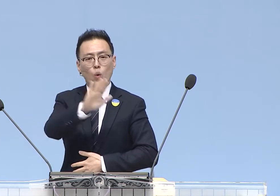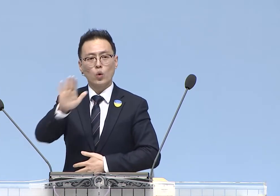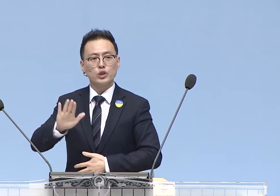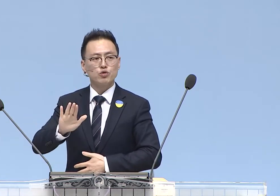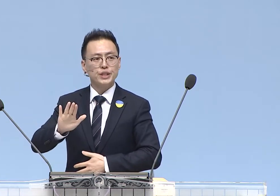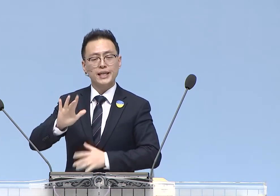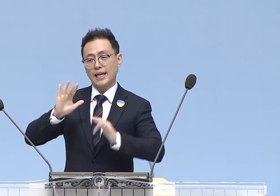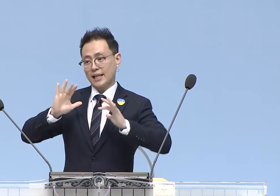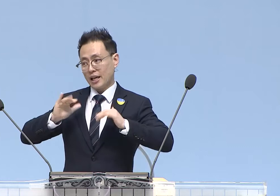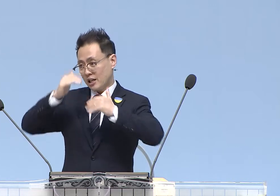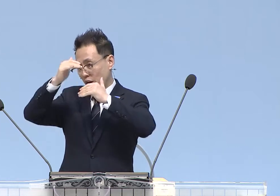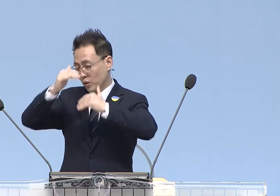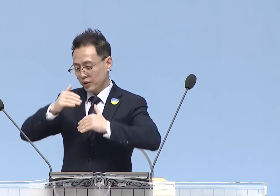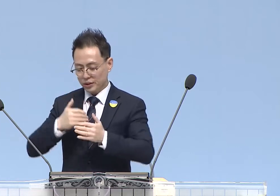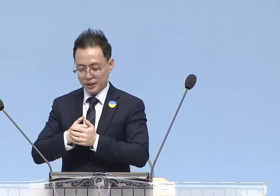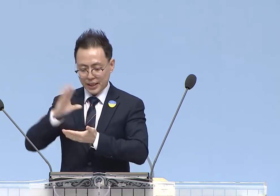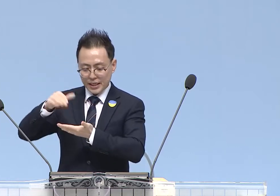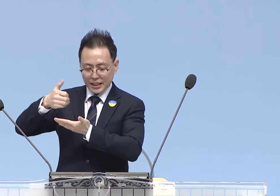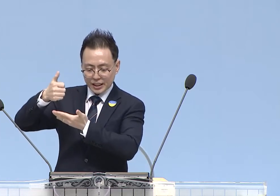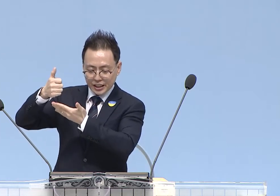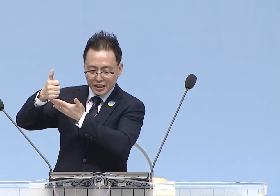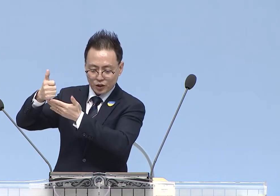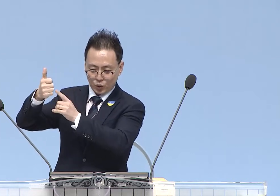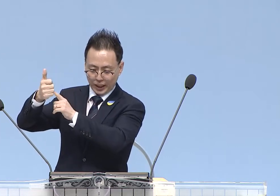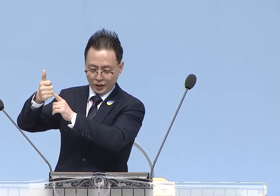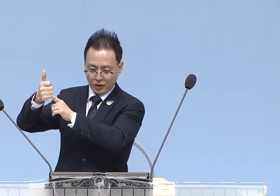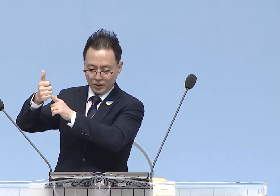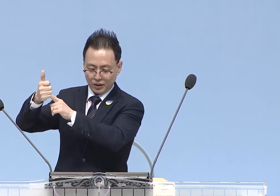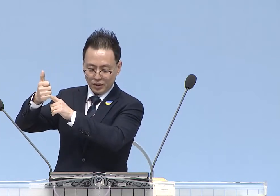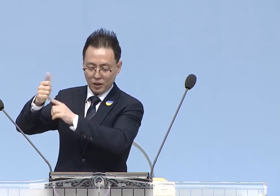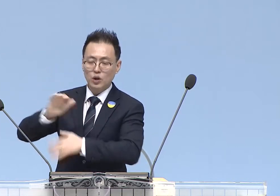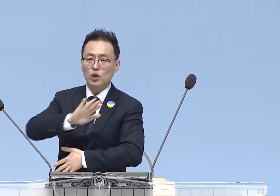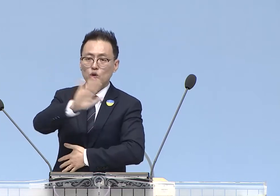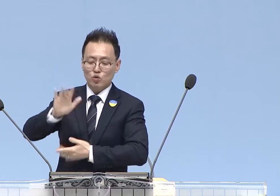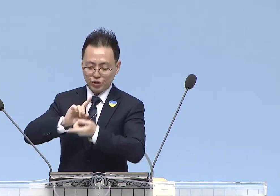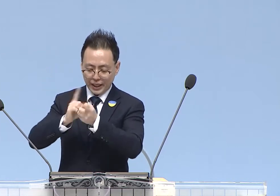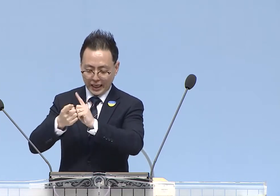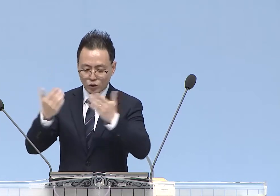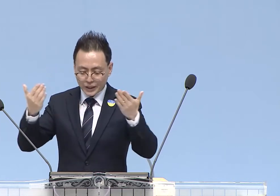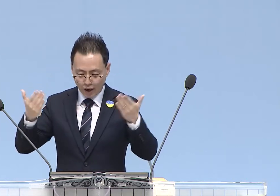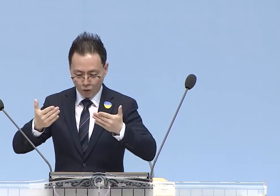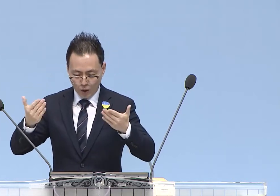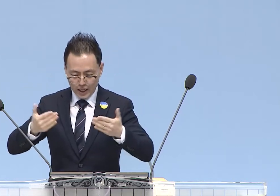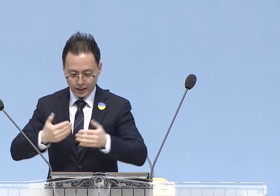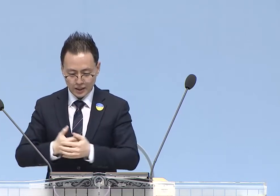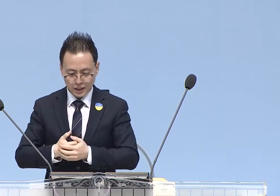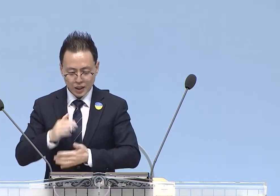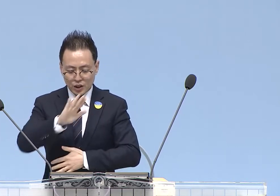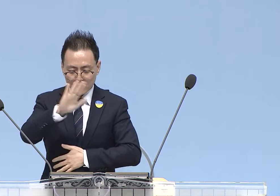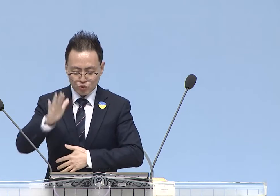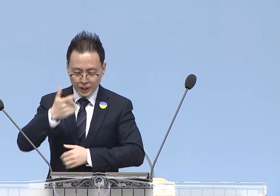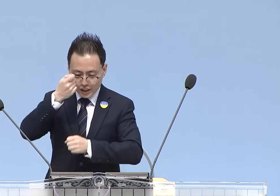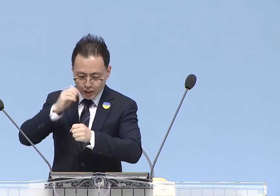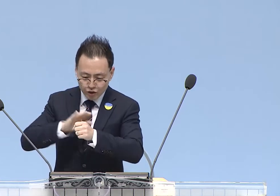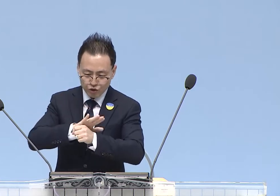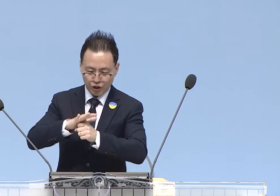오로지 우리의 자랑해야 할 내용은 그리스도께서 우리의 대속사역과 우리를 긍휼히